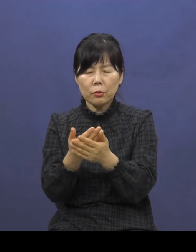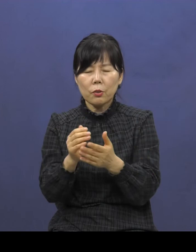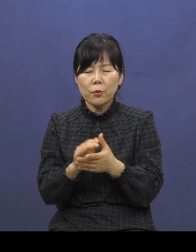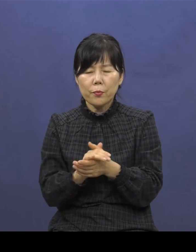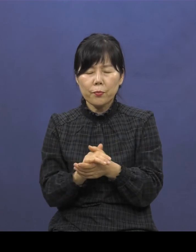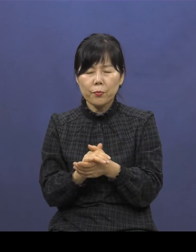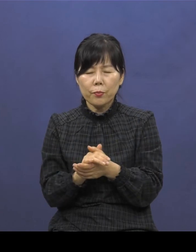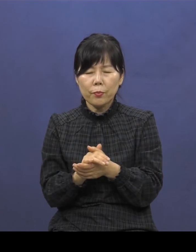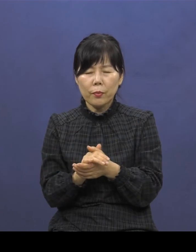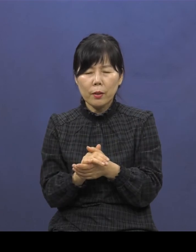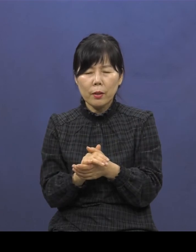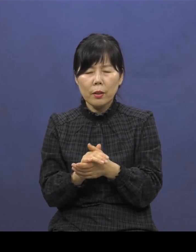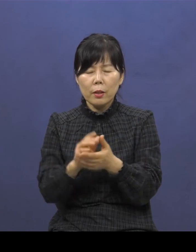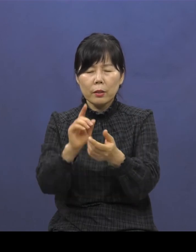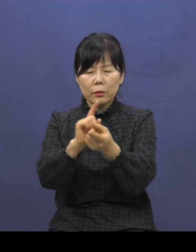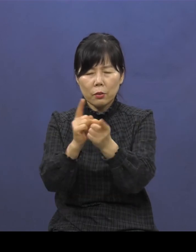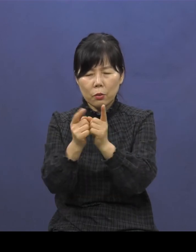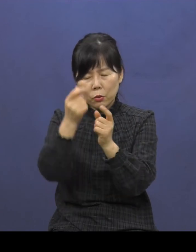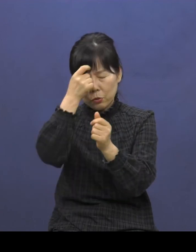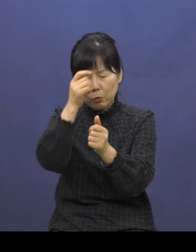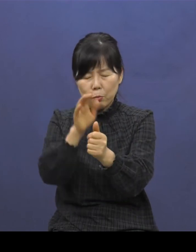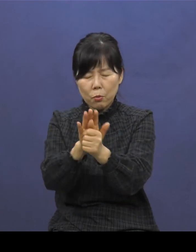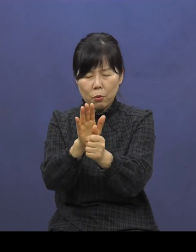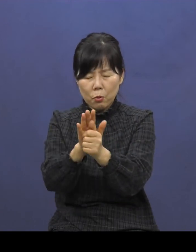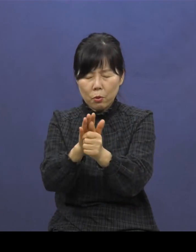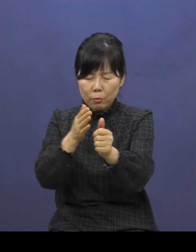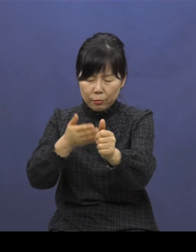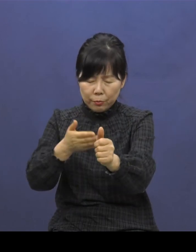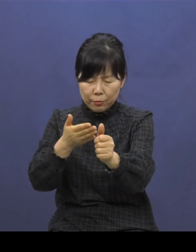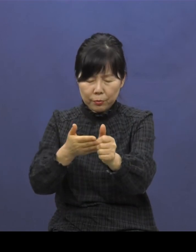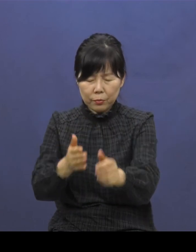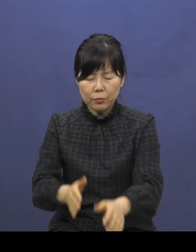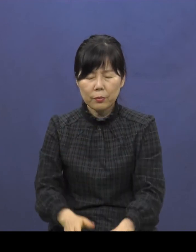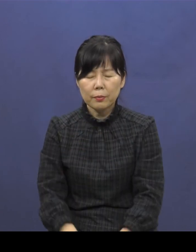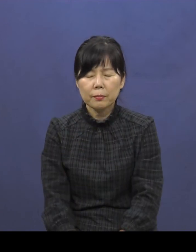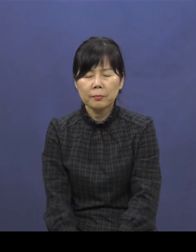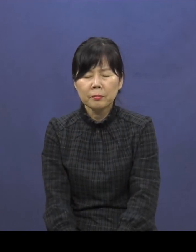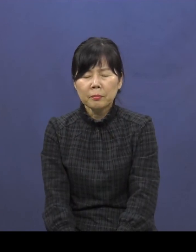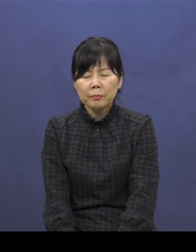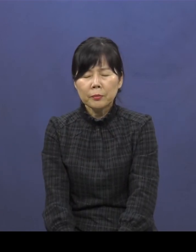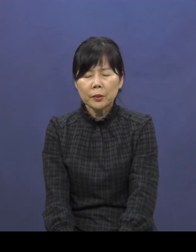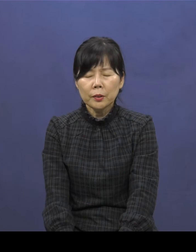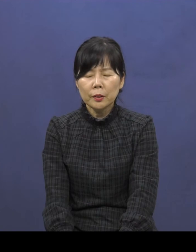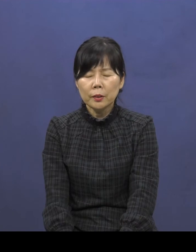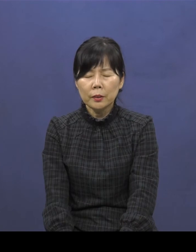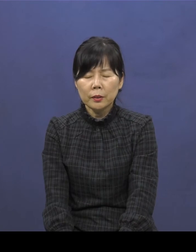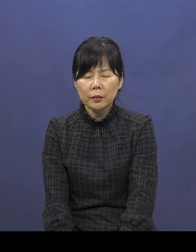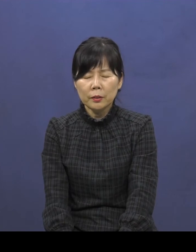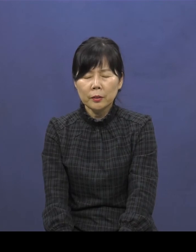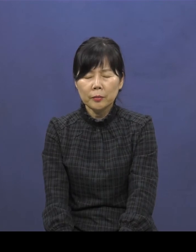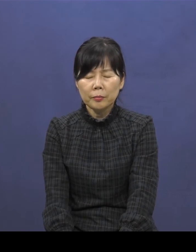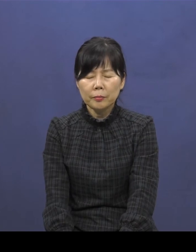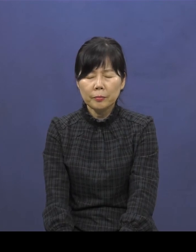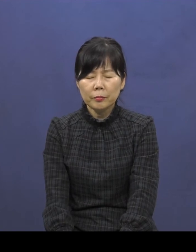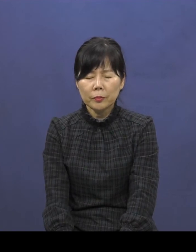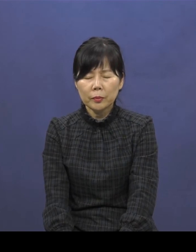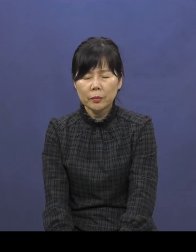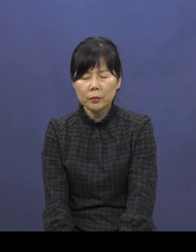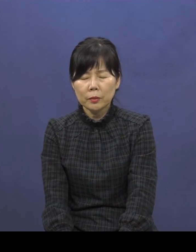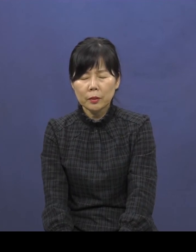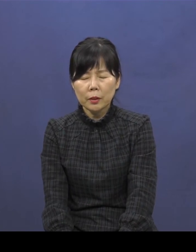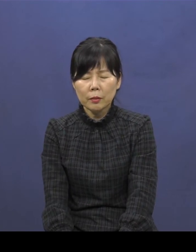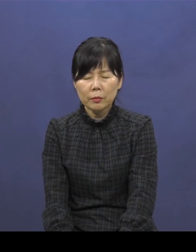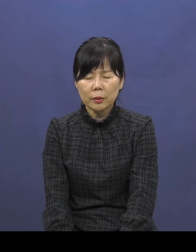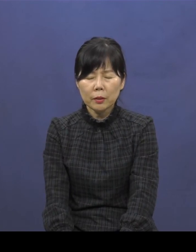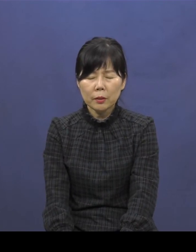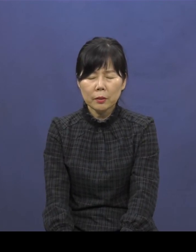교회 성도들을 축복하여 주시옵소서. 서로 중보하면서 함께 기도하기 원합니다. 기도하겠습니다. 아버지, 기도합니다. 주님, 하나님